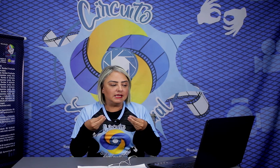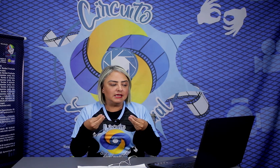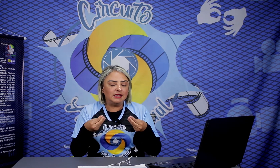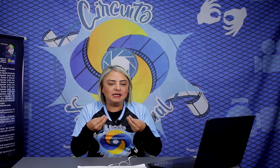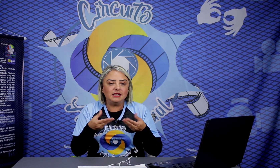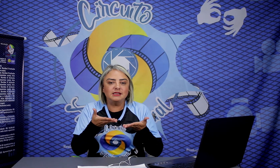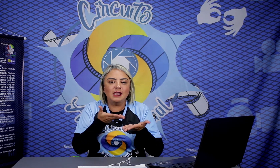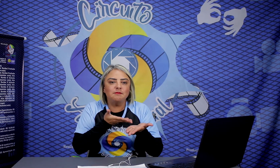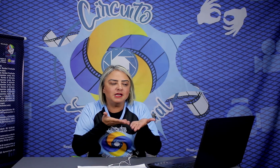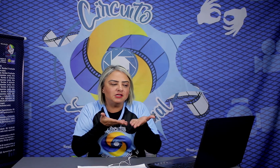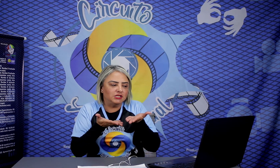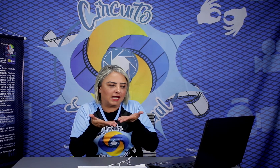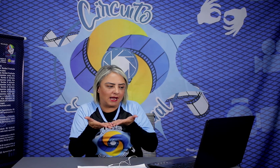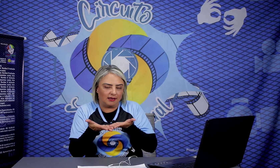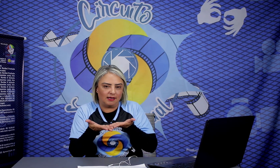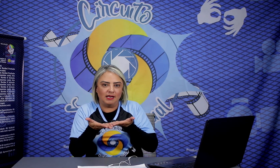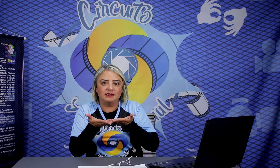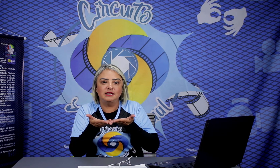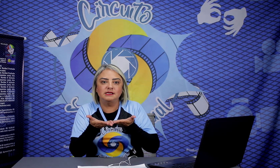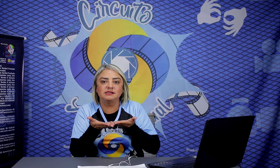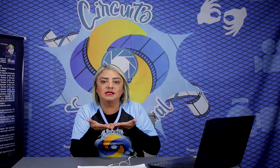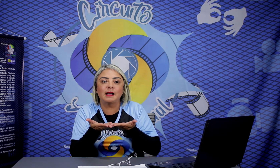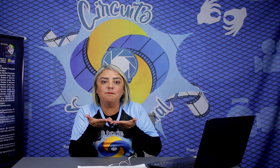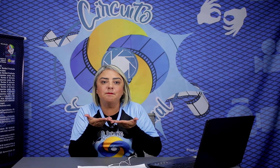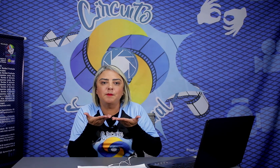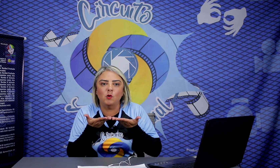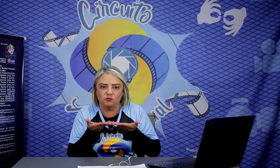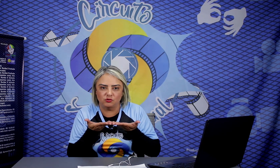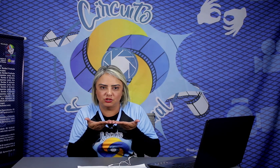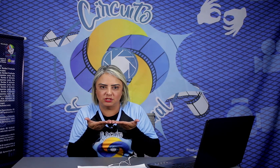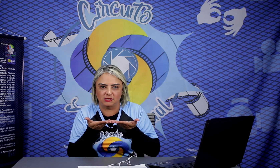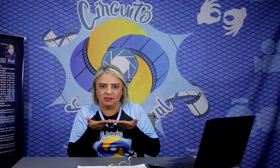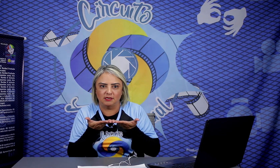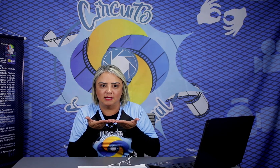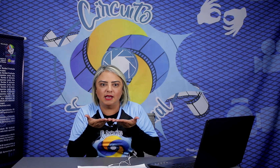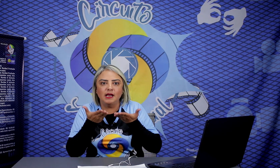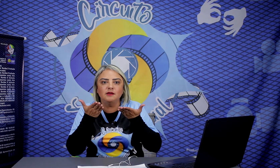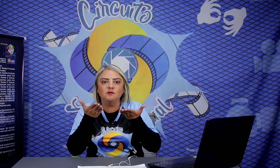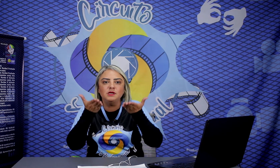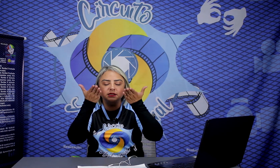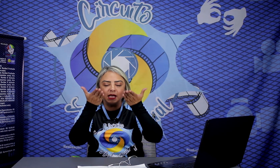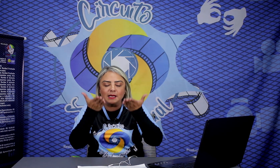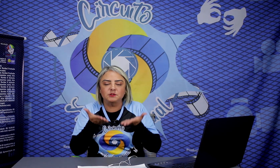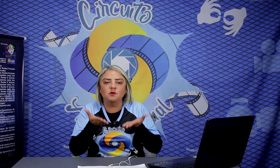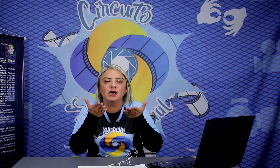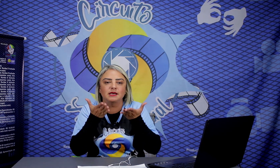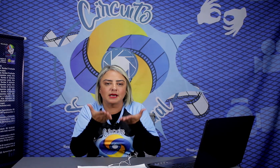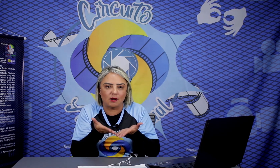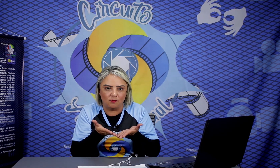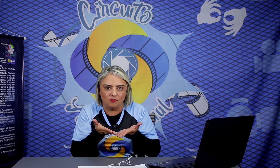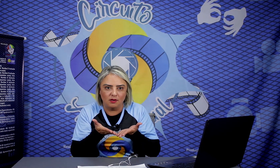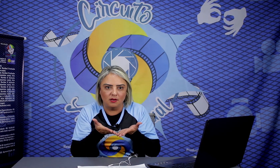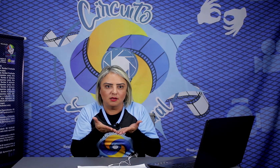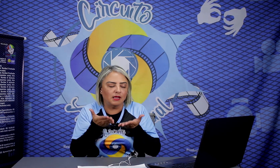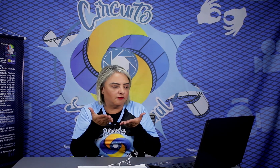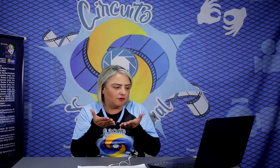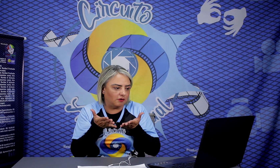que intermediar, ele tem que ser a ponte. O intérprete é o canal da